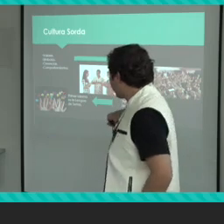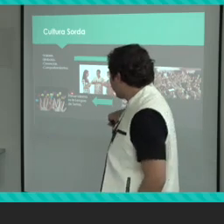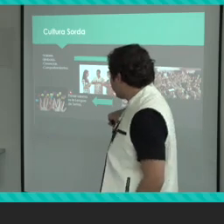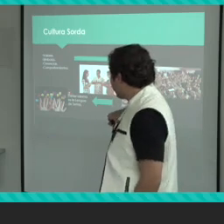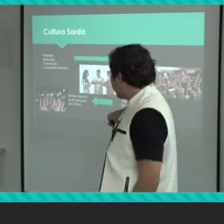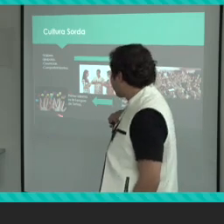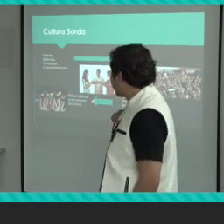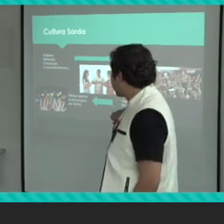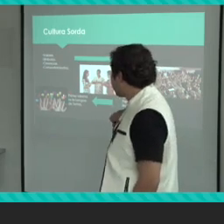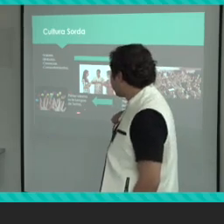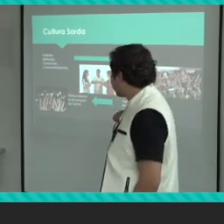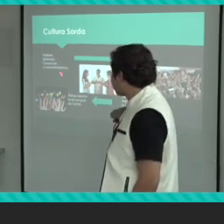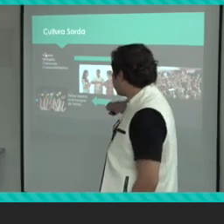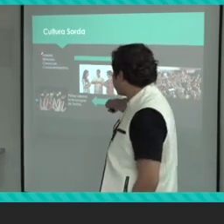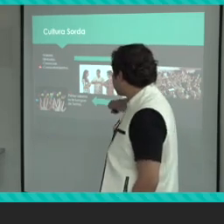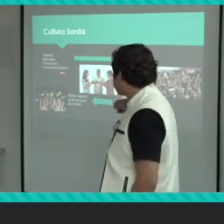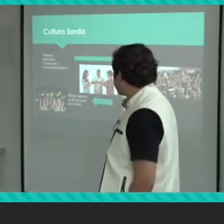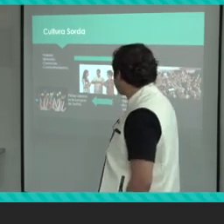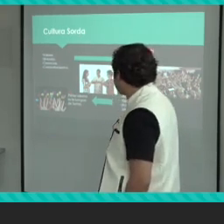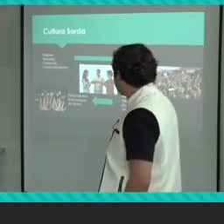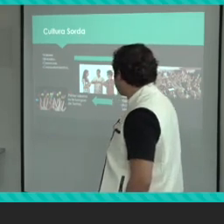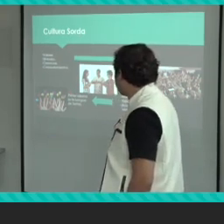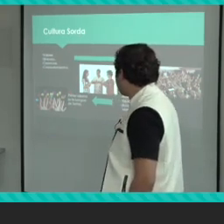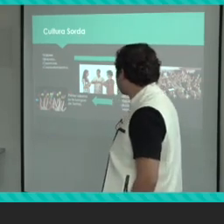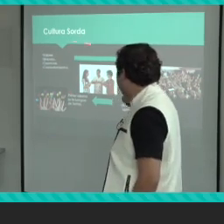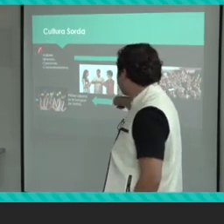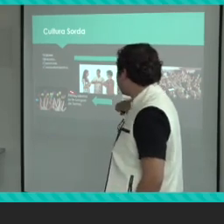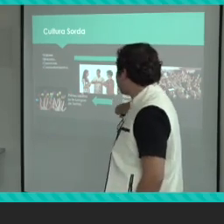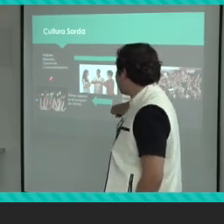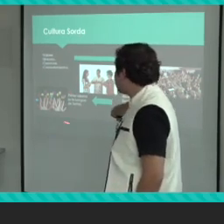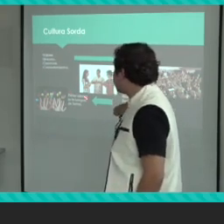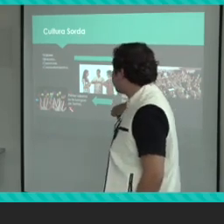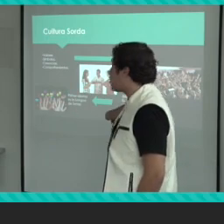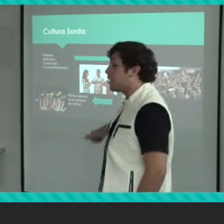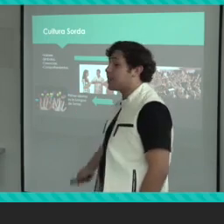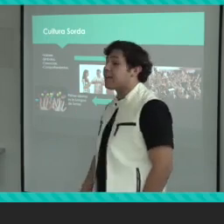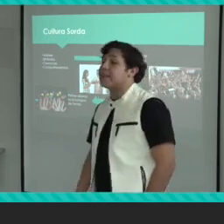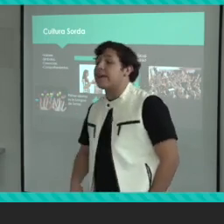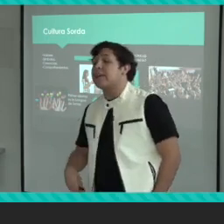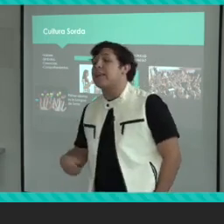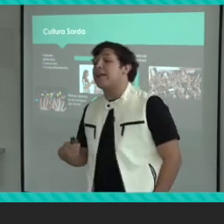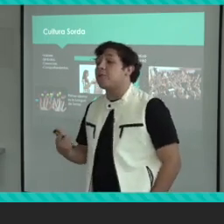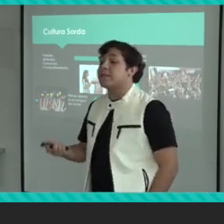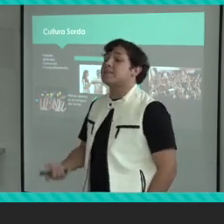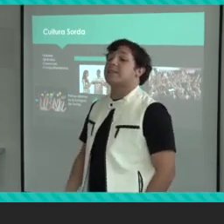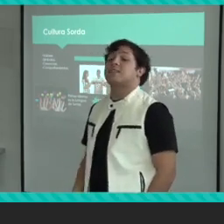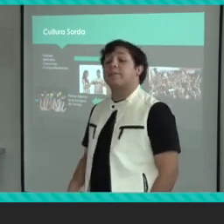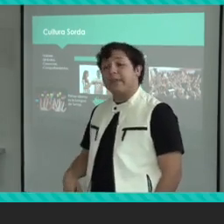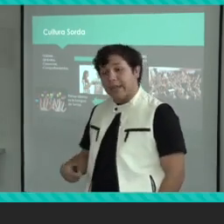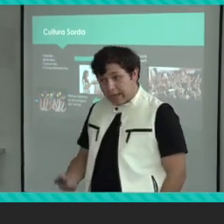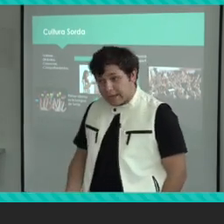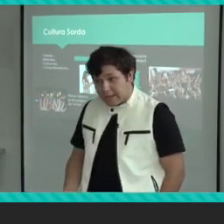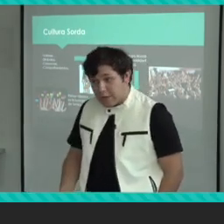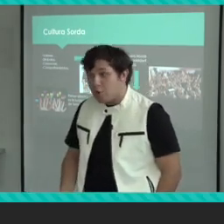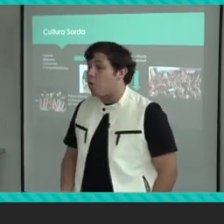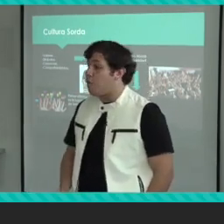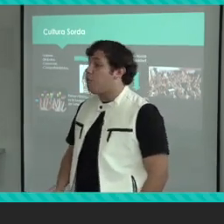Pero para poder unir todas estas cuestiones que vemos aquí, es importante que tengan la lengua de señas mexicana como